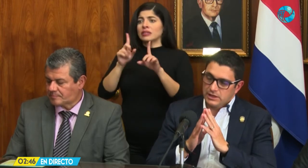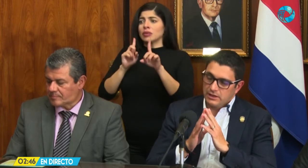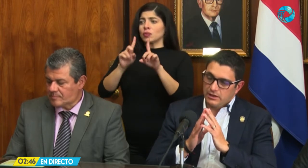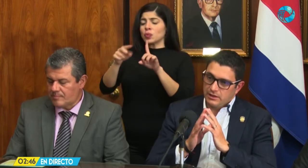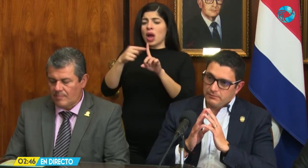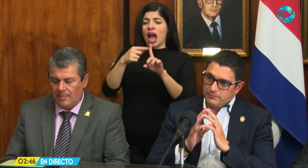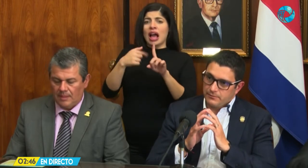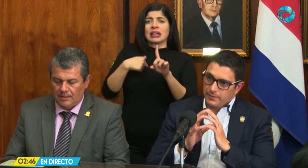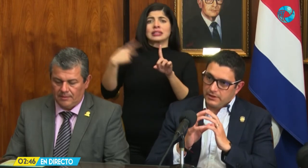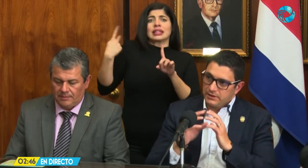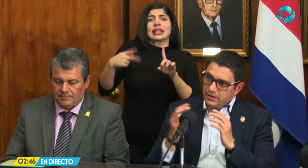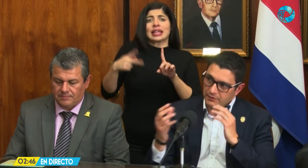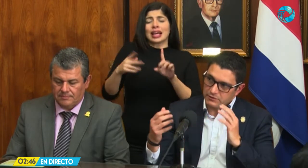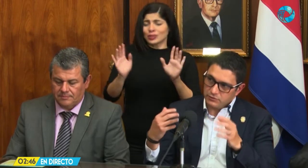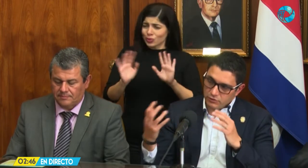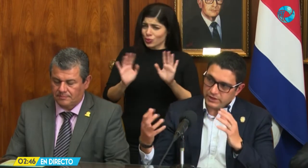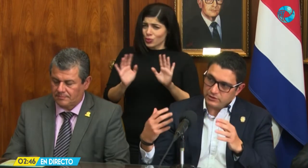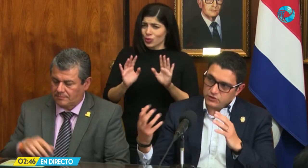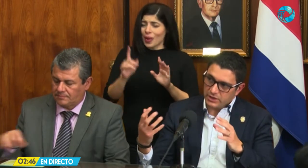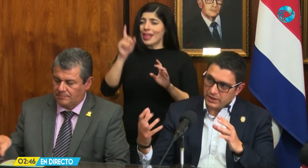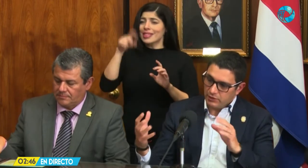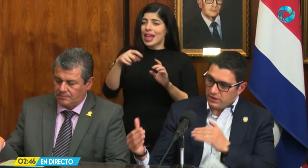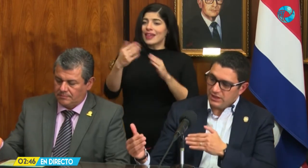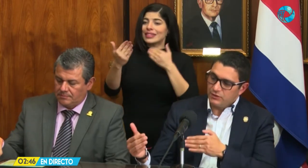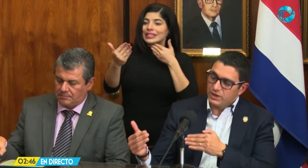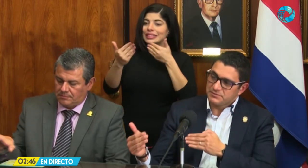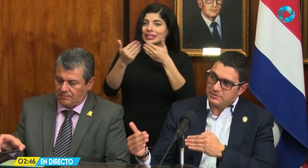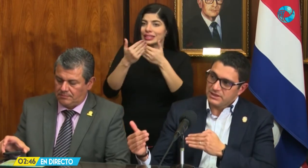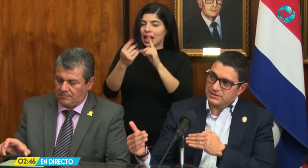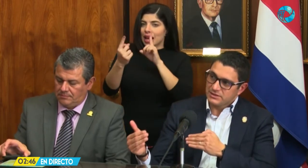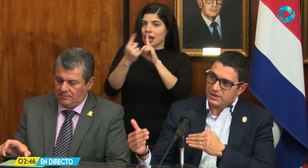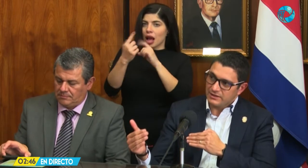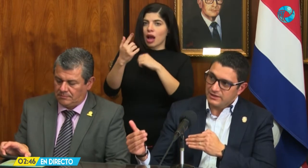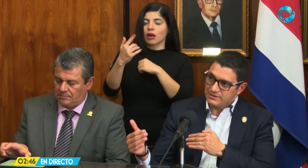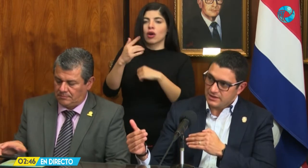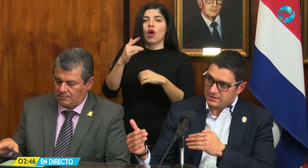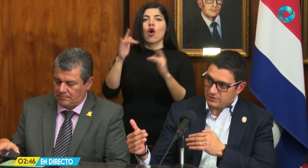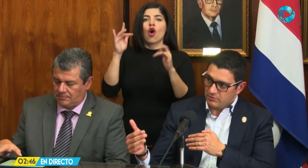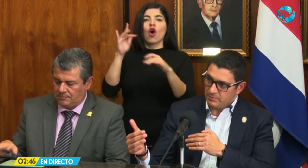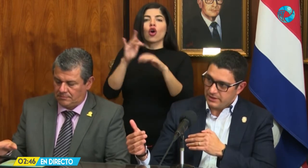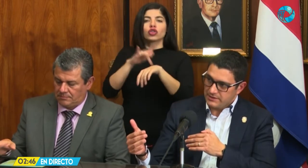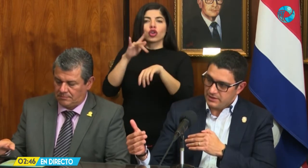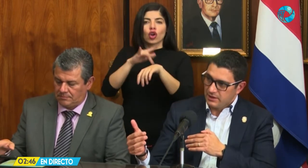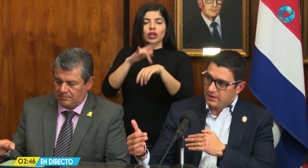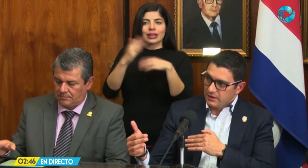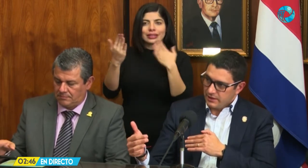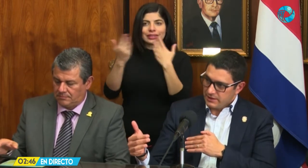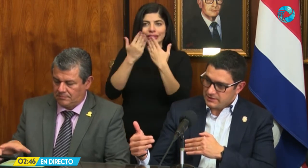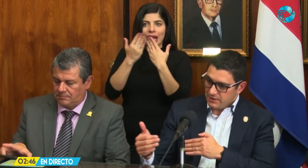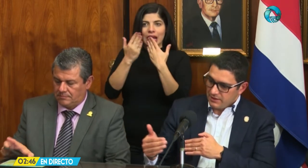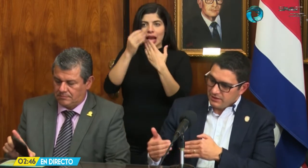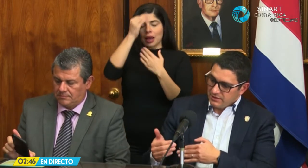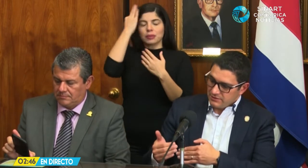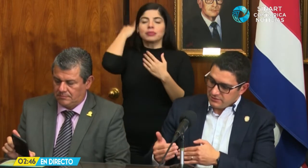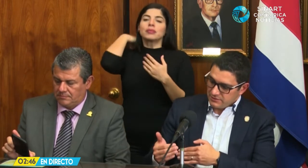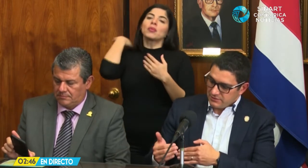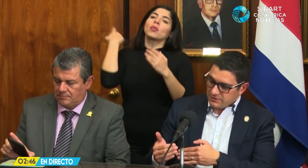o sea, aquí tiene que haber un contacto cercano. Una de las primeras características que se toma para decir que ya